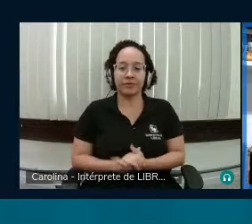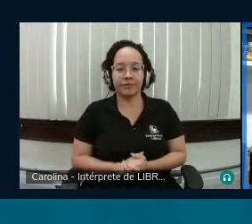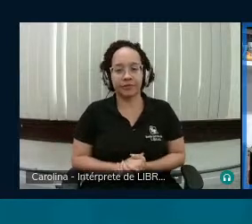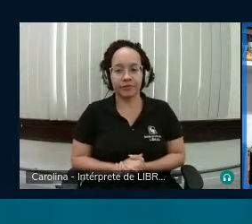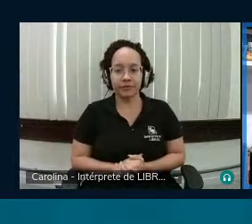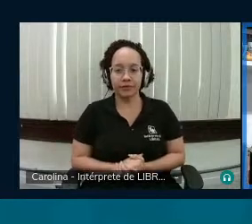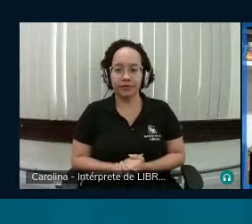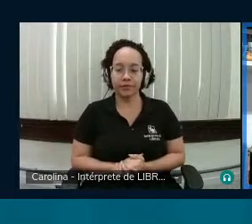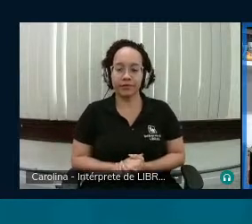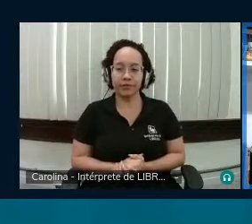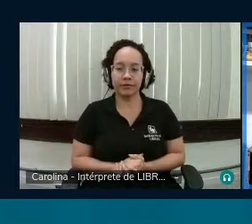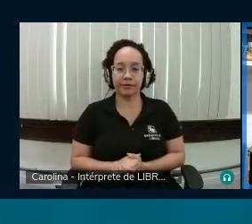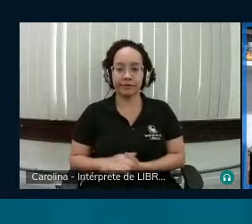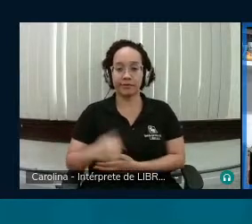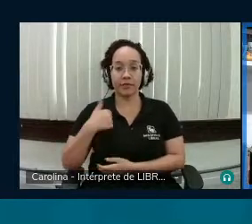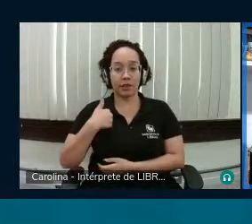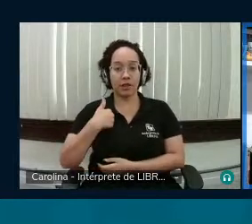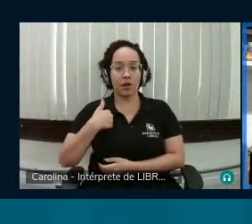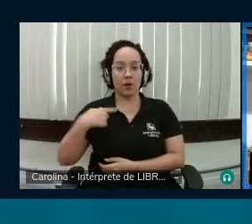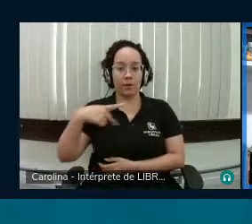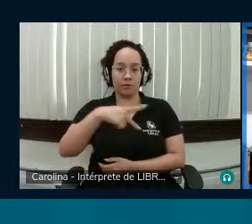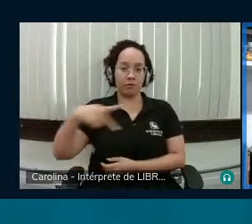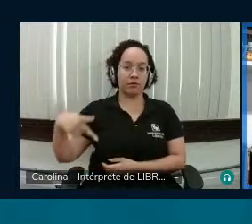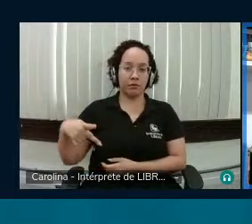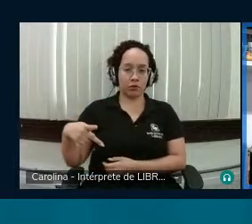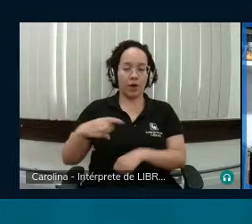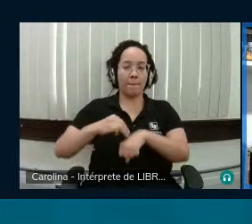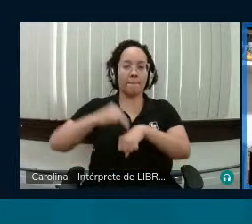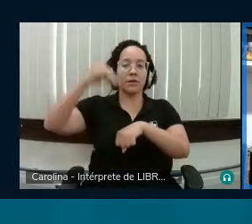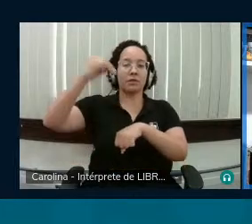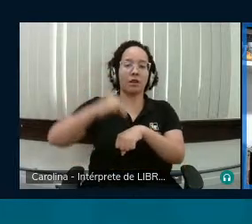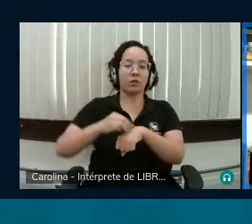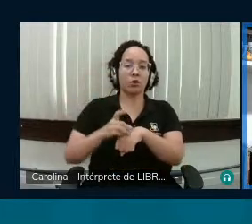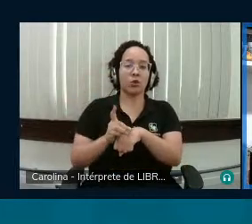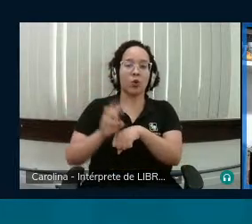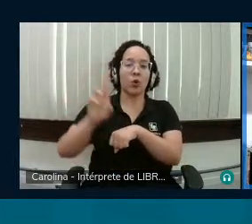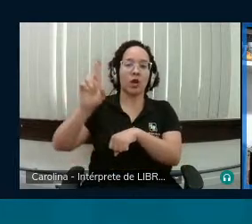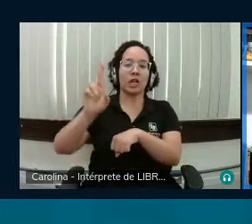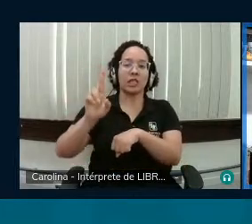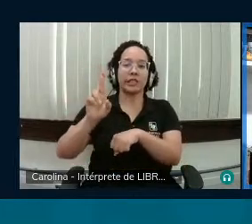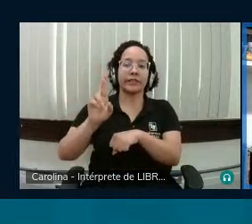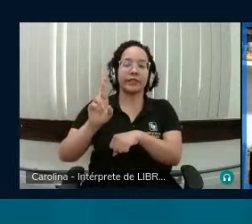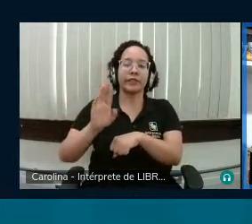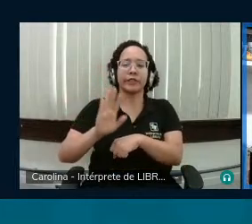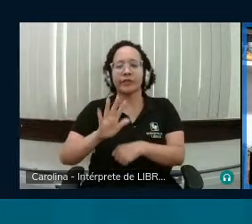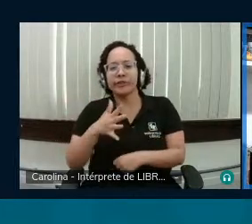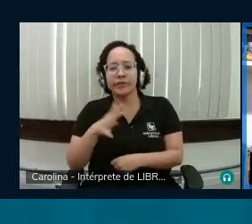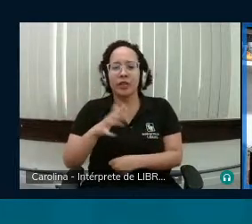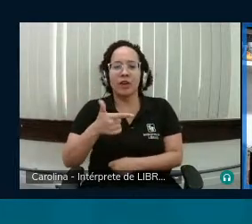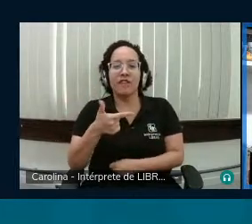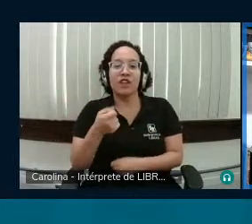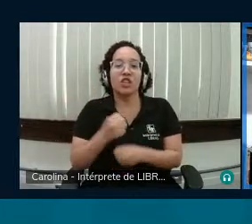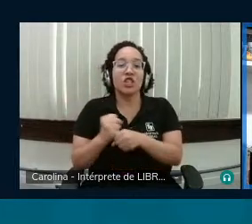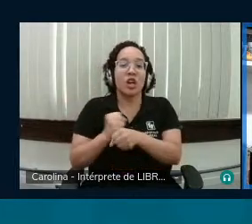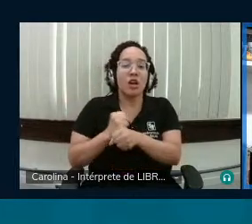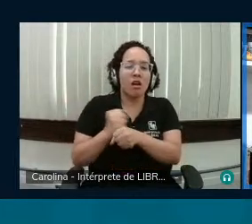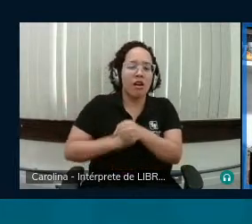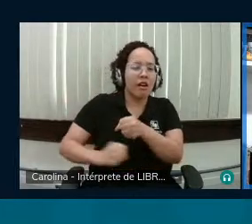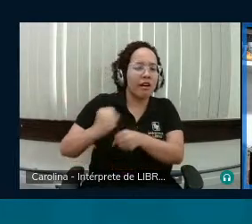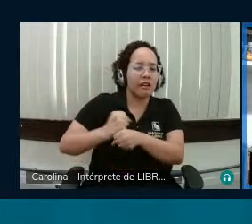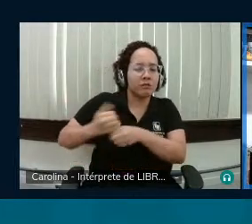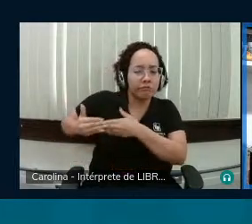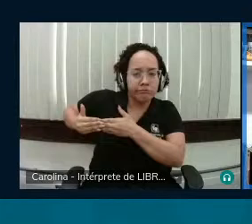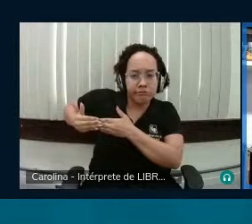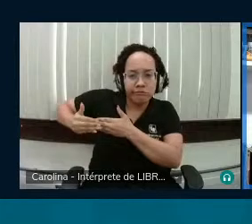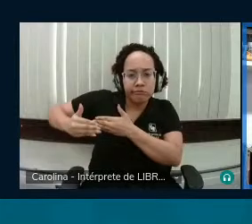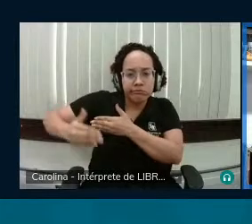eu que estou como professora, né, no mestrado e doutorado já há algo em torno de 20 anos, fui percebendo tanto